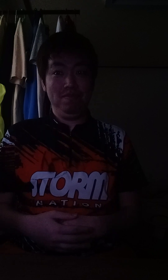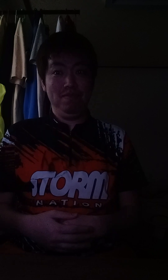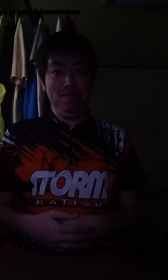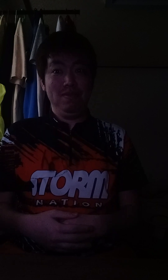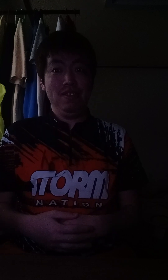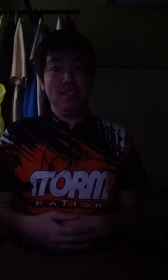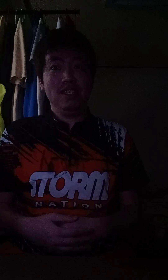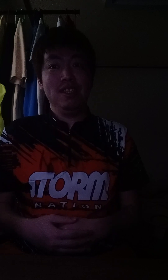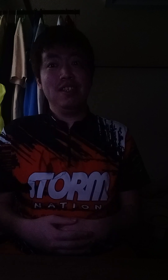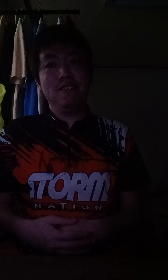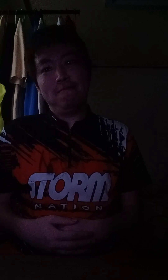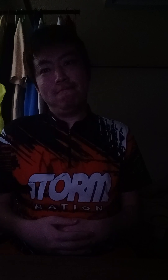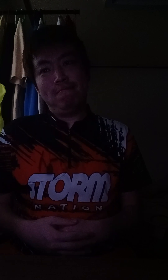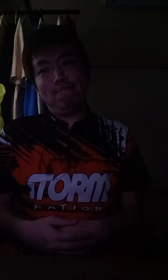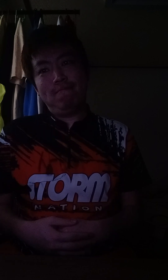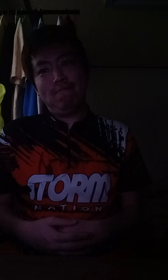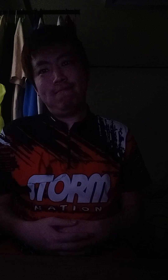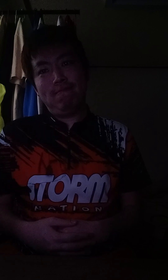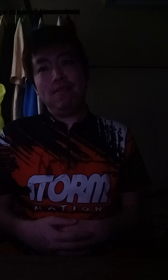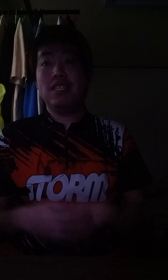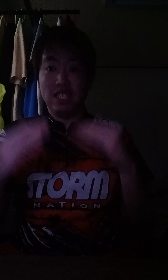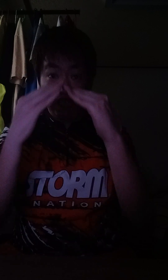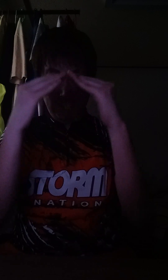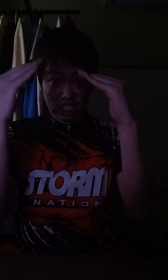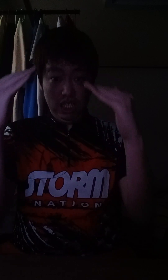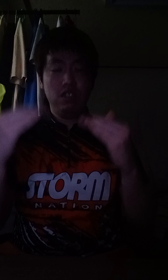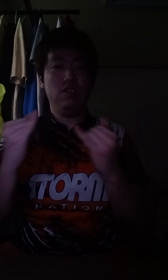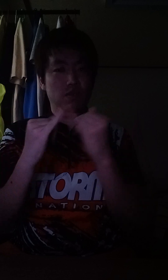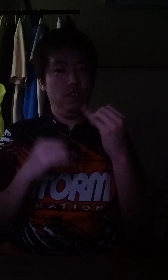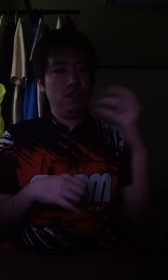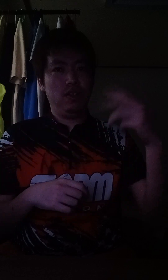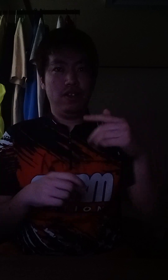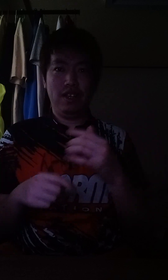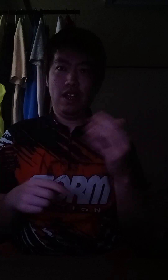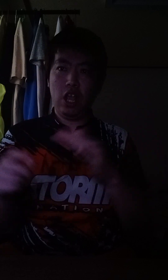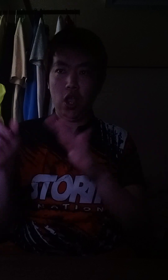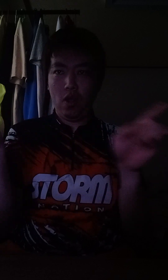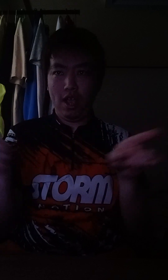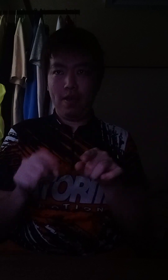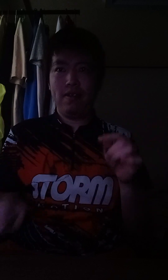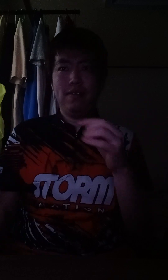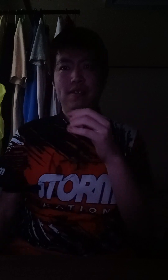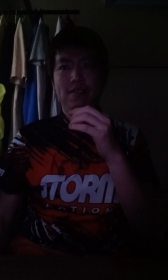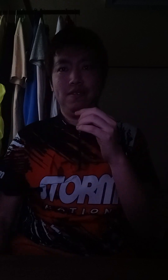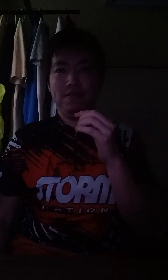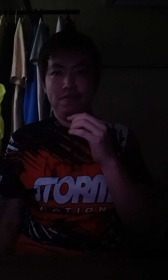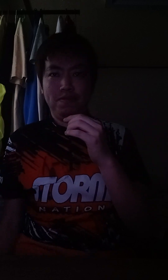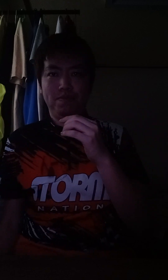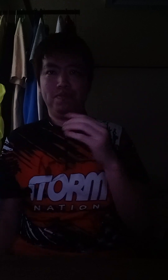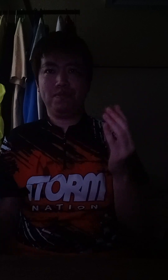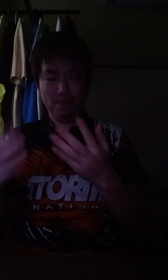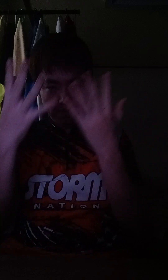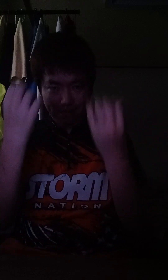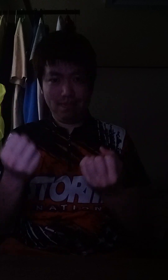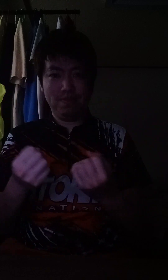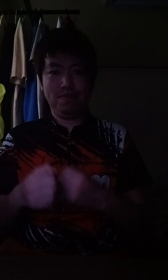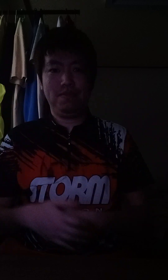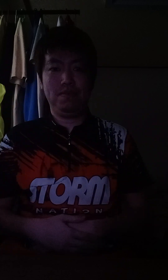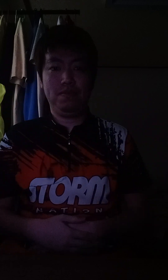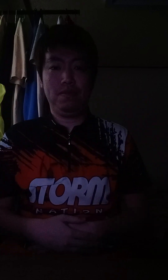가지고 가서 집에 있는 시간이 많다 보니 자연스레 엄마와 함께 할 수 있는 일들이 많아졌습니다.